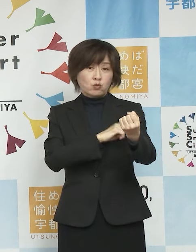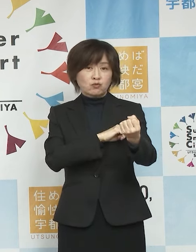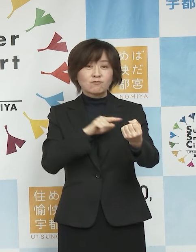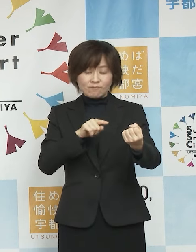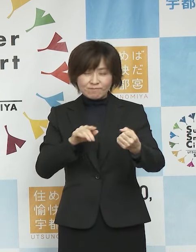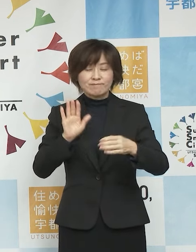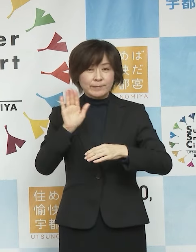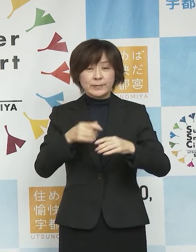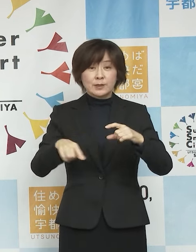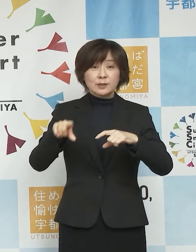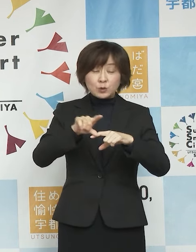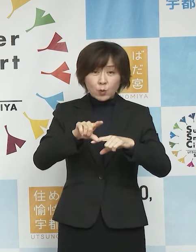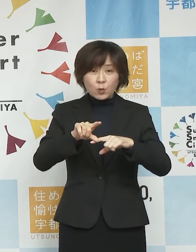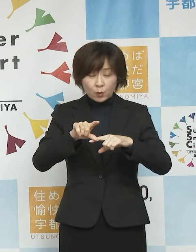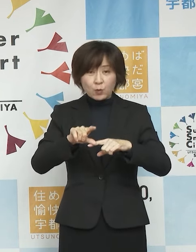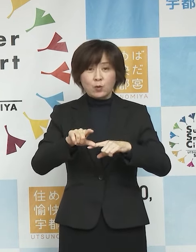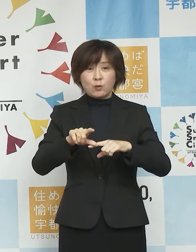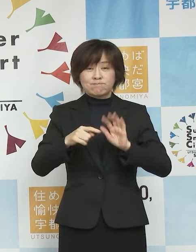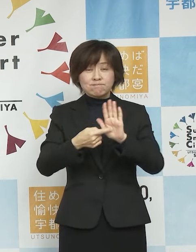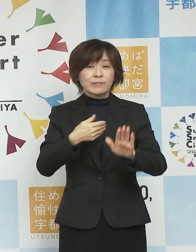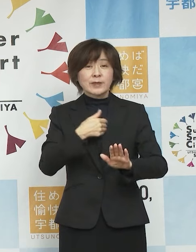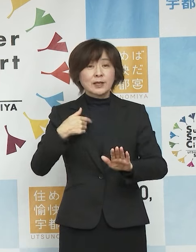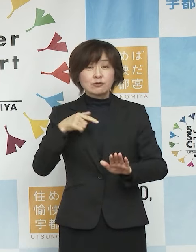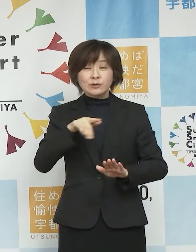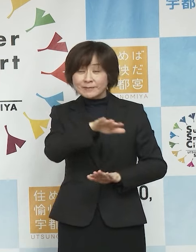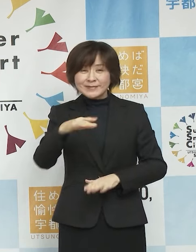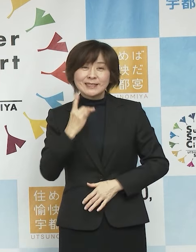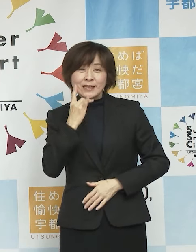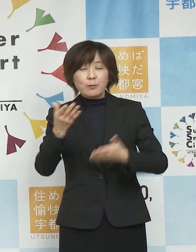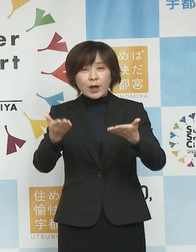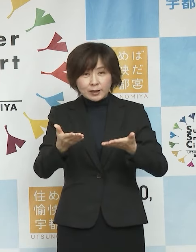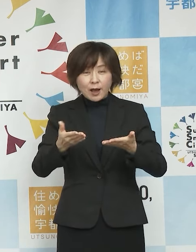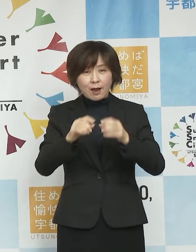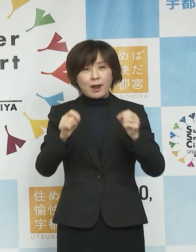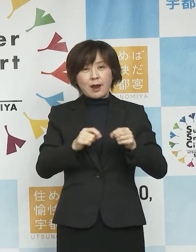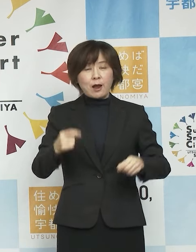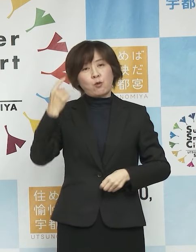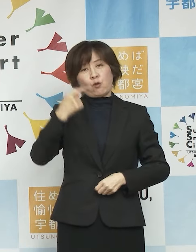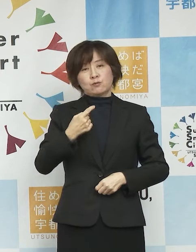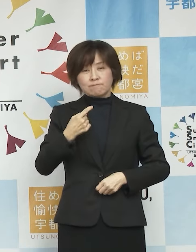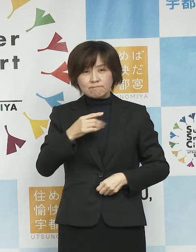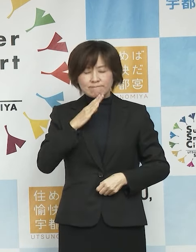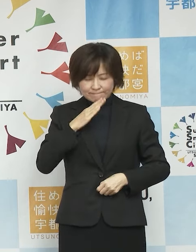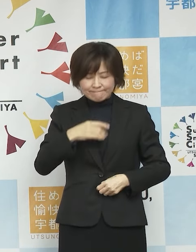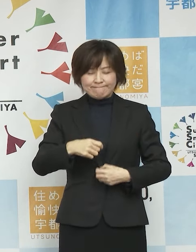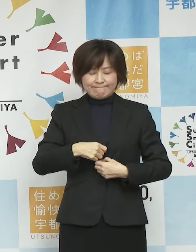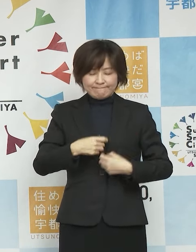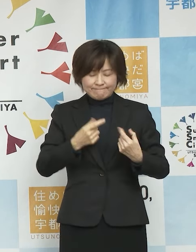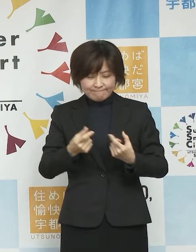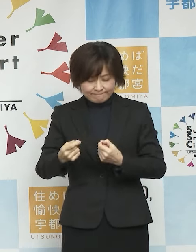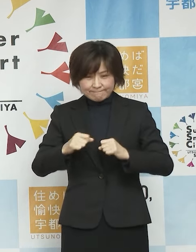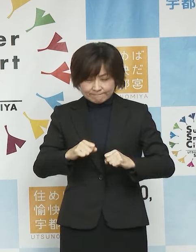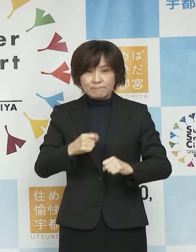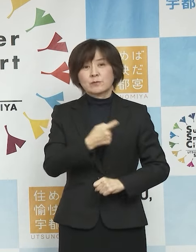発揮することに期待をいただいた結果であると受け止めております。改めて身の引き締まる思いでござい